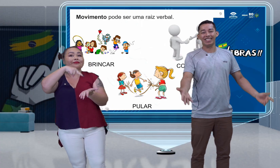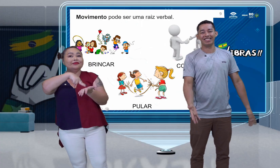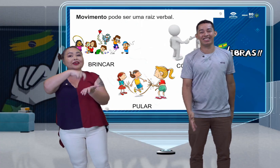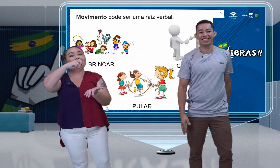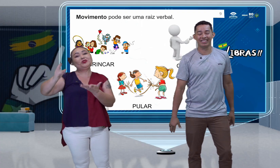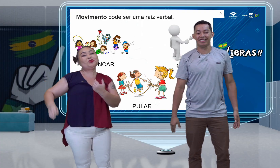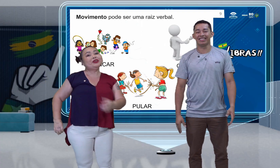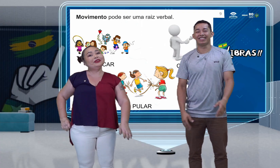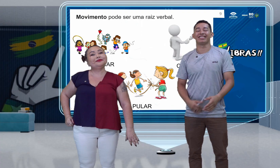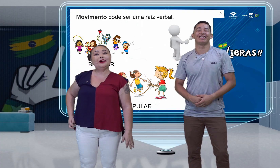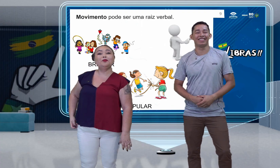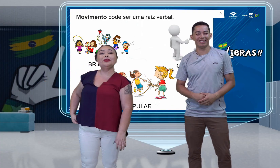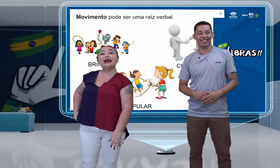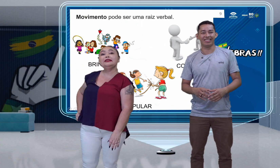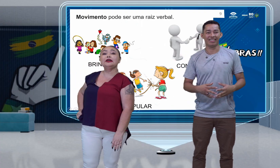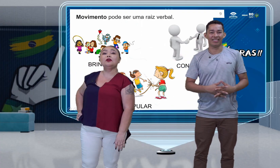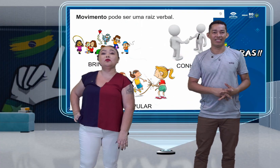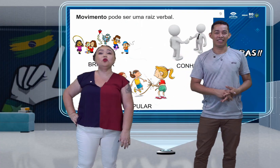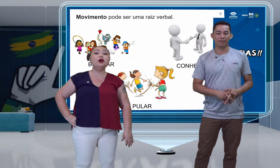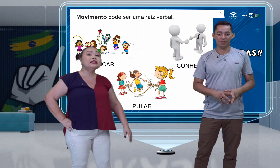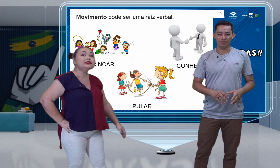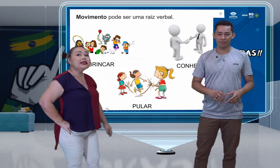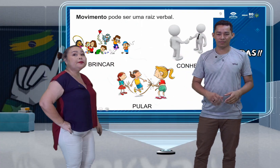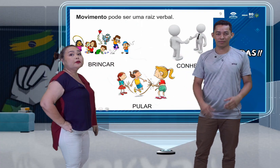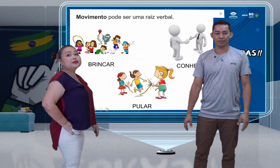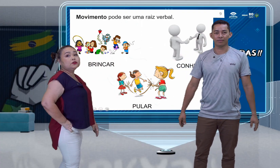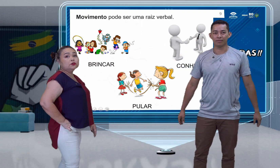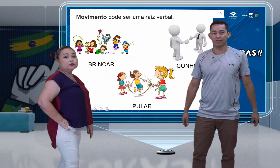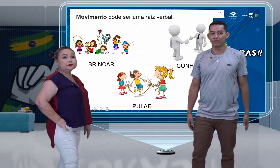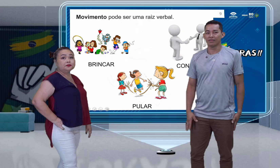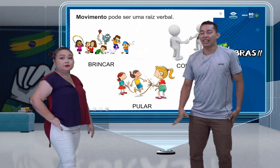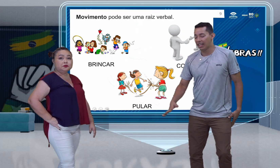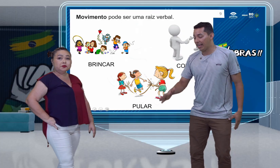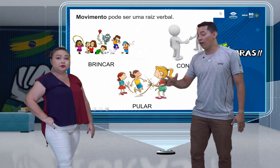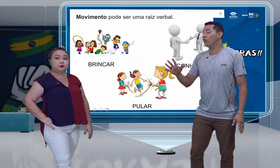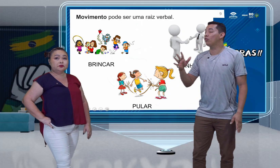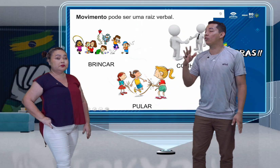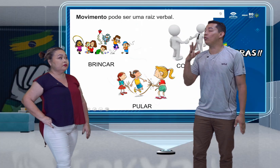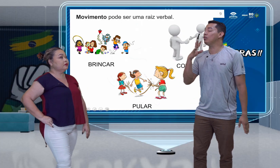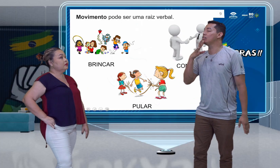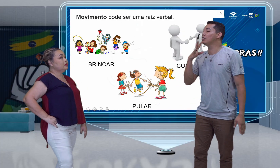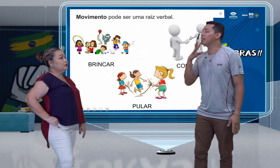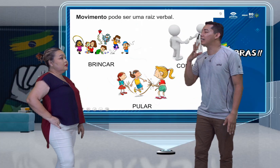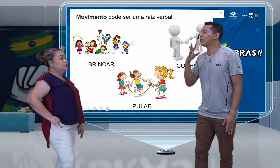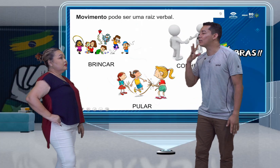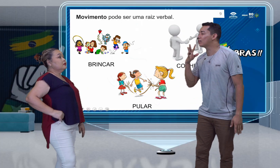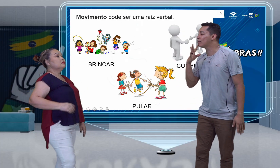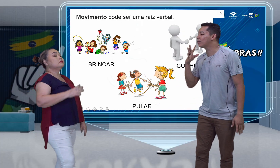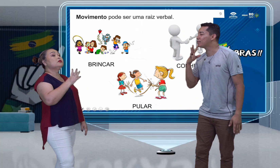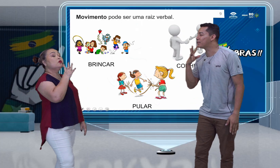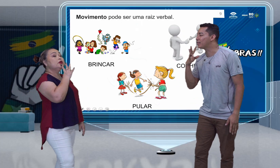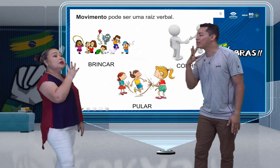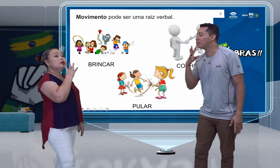português. É isso aí. Vamos lá então. Conhecer, professor. Eu conheço, professor.